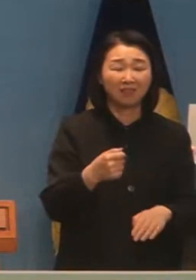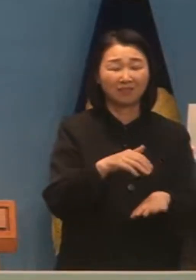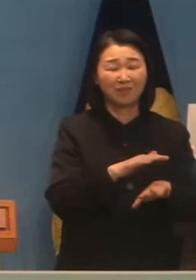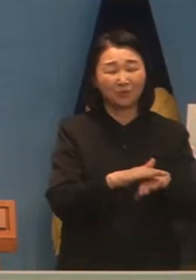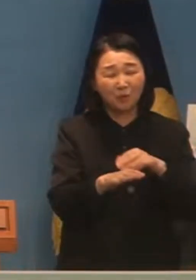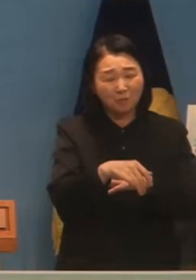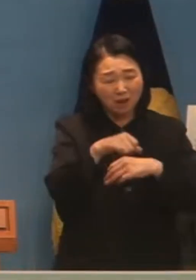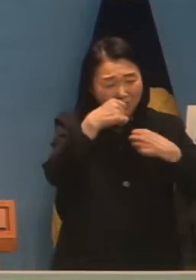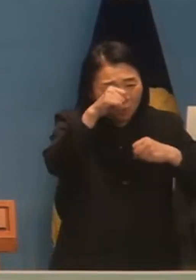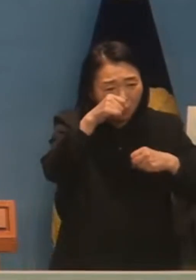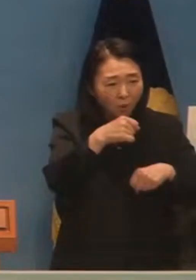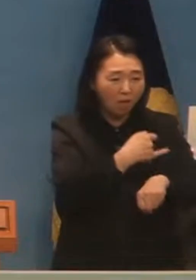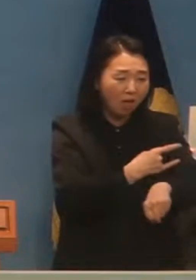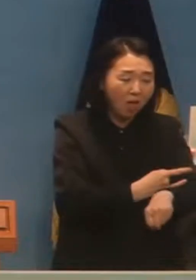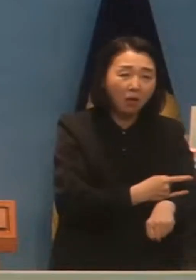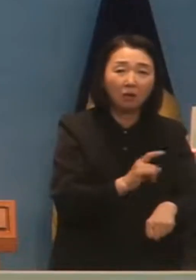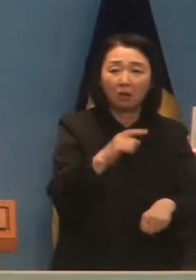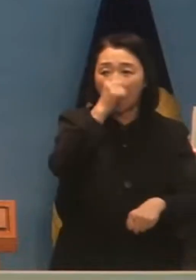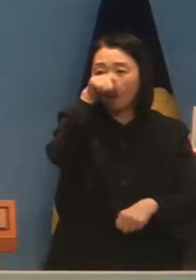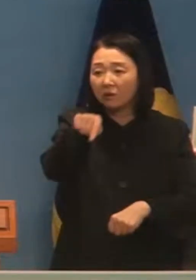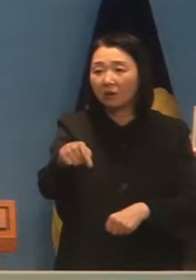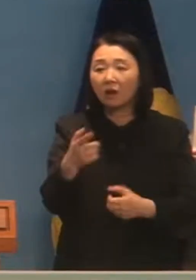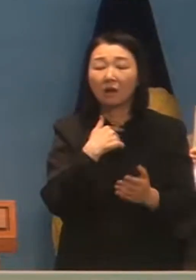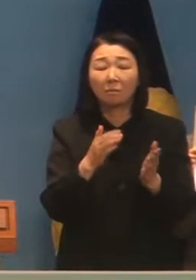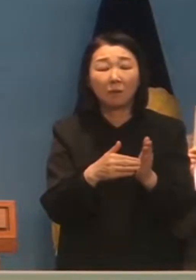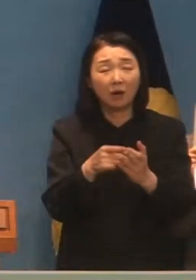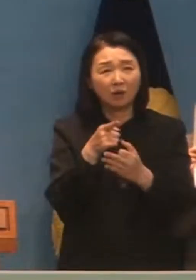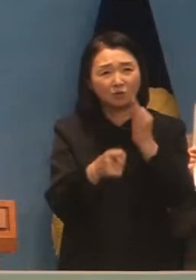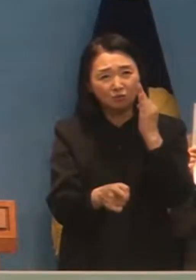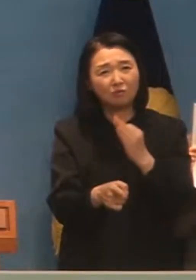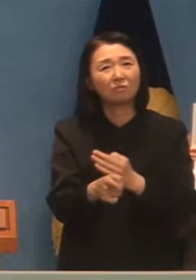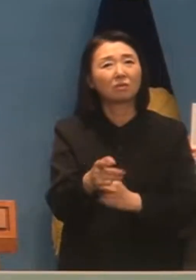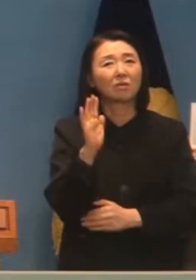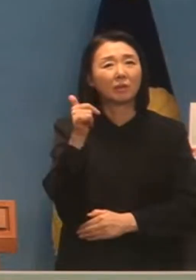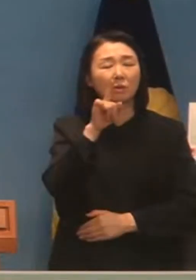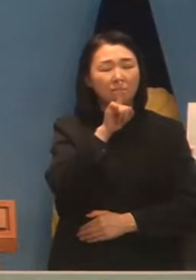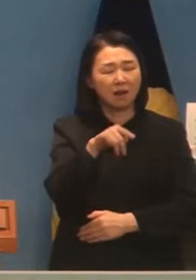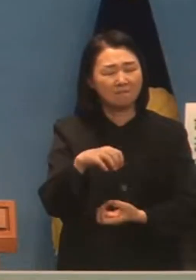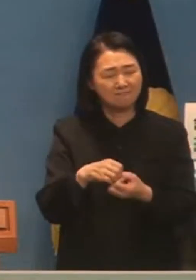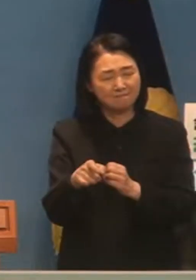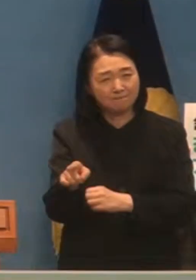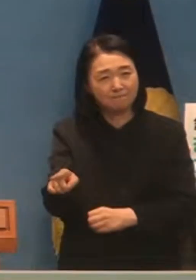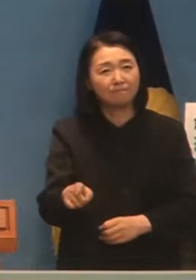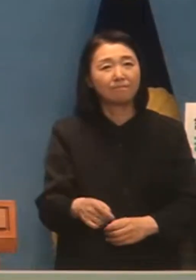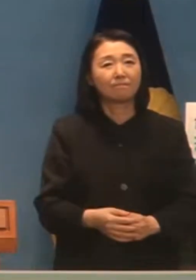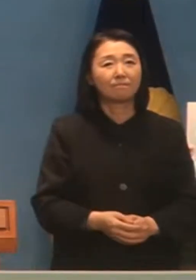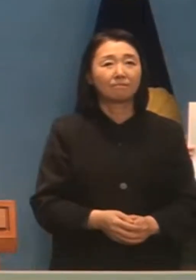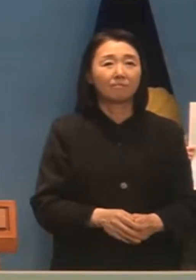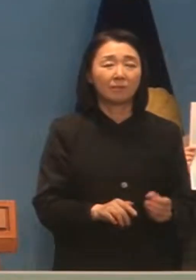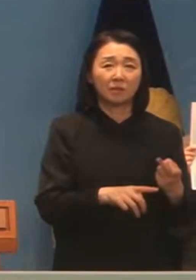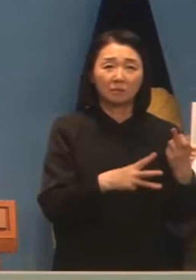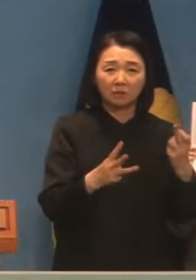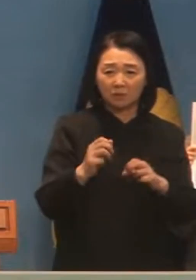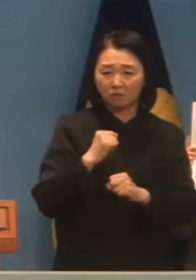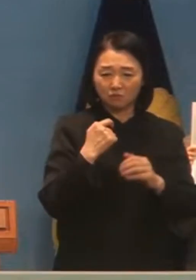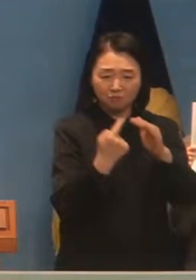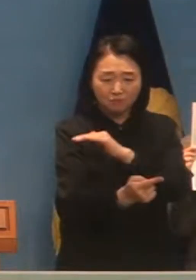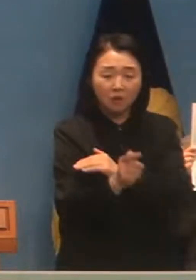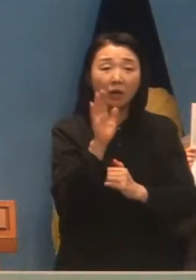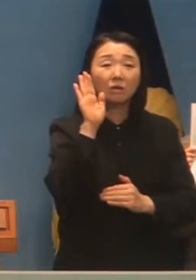노동하는 건 아프리카에서나 하는 것. 모두 윤석열 대통령이 쏟아낸 망언입니다. 12.3 군사 쿠데타